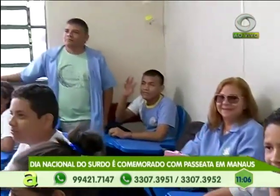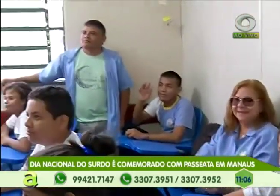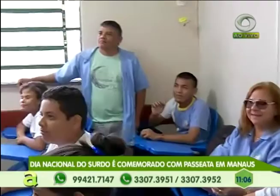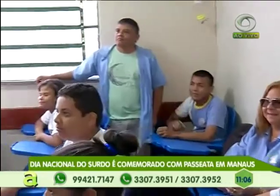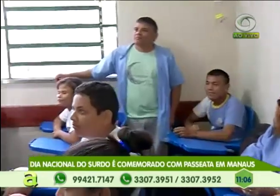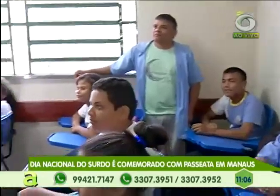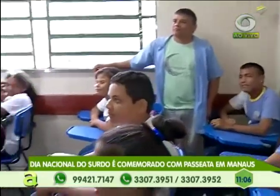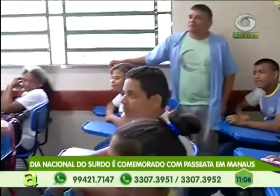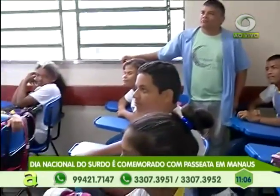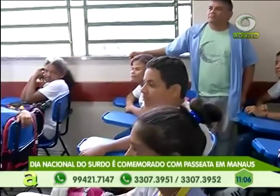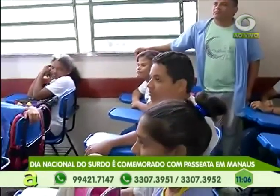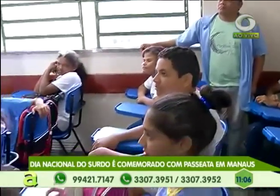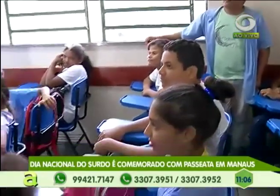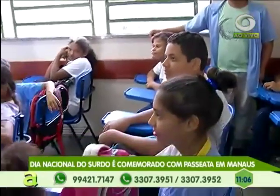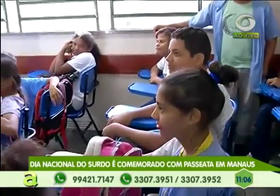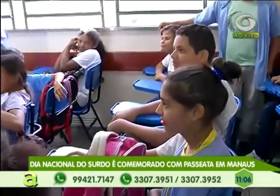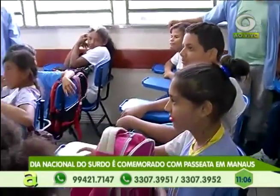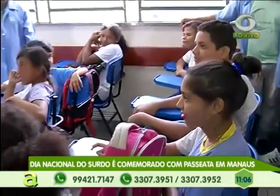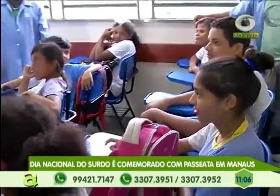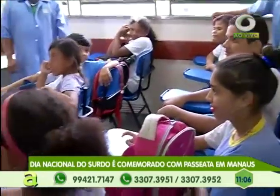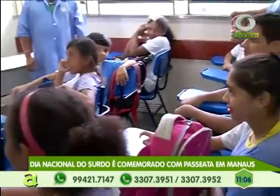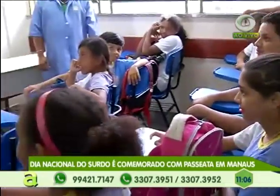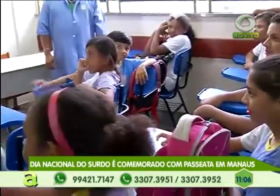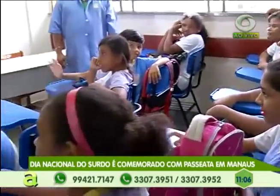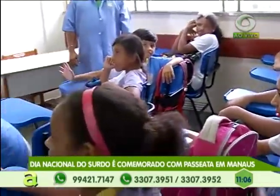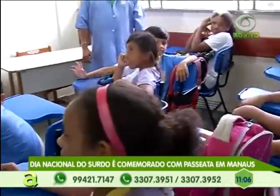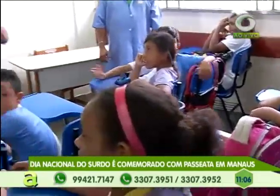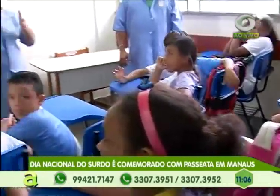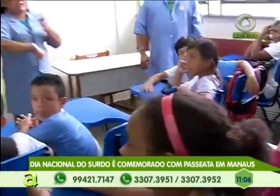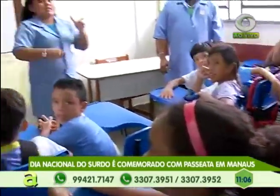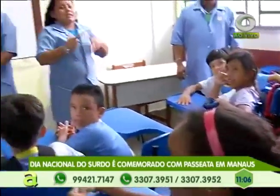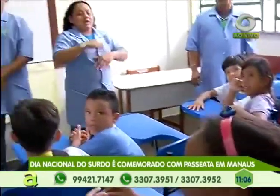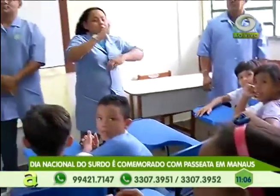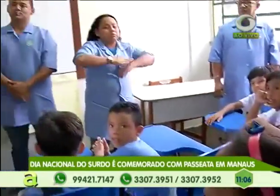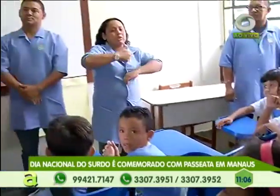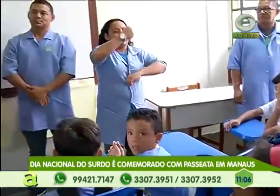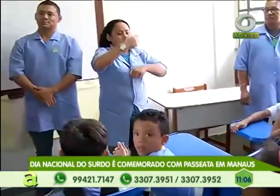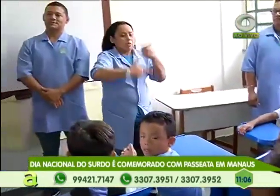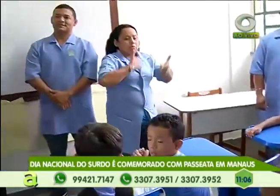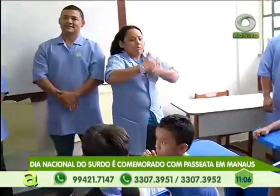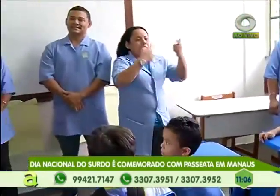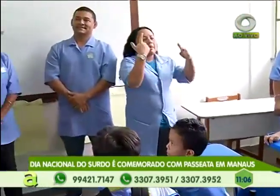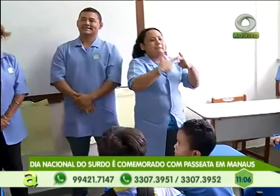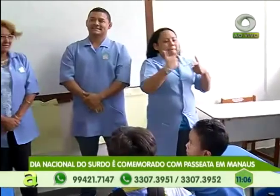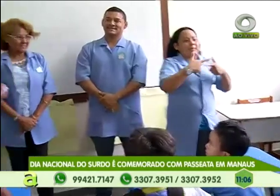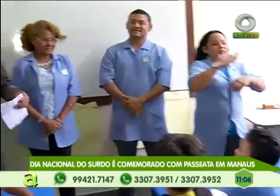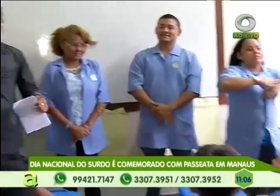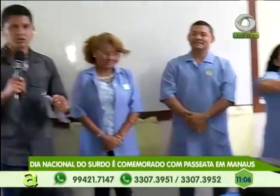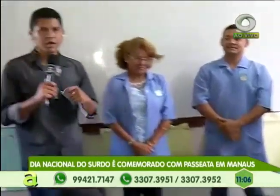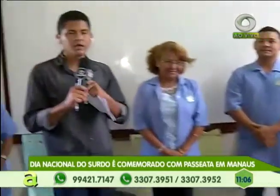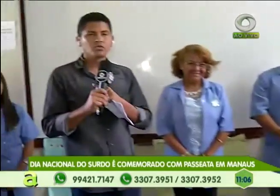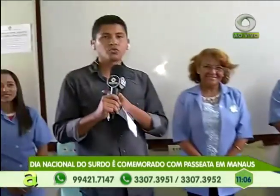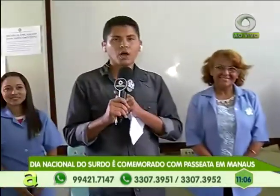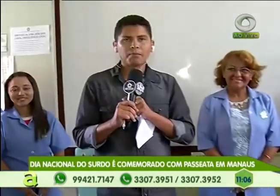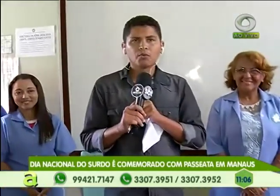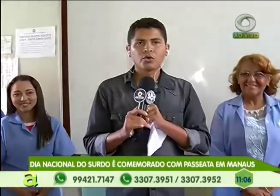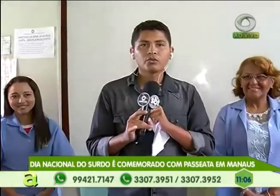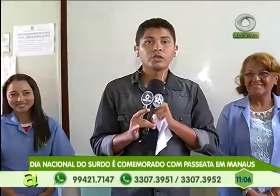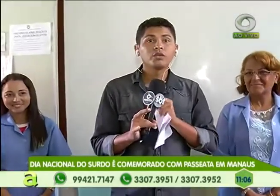E eles vêm tentando, ao longo dos tempos, ao longo dos anos, melhorias, para que eles tenham, né, todo o apoio. E